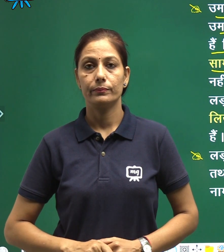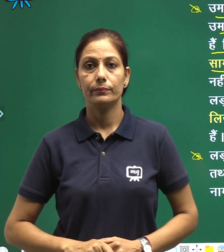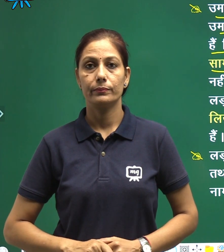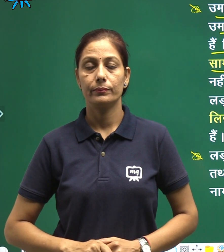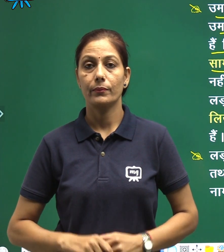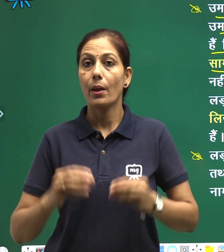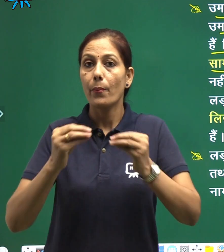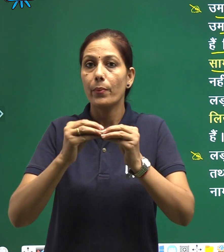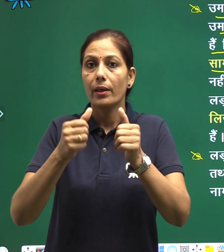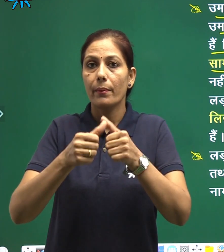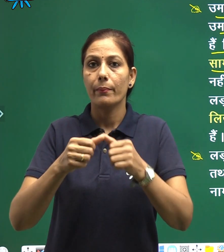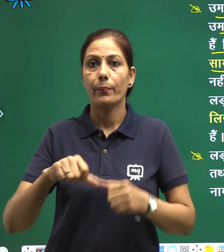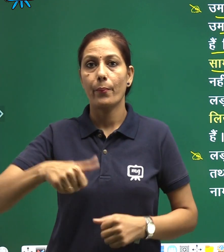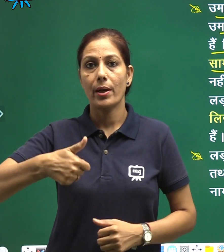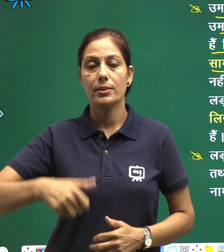बीए पास